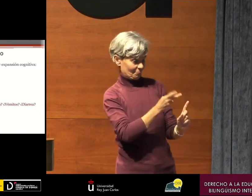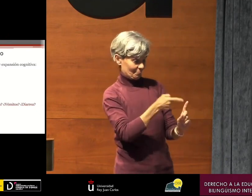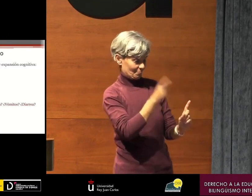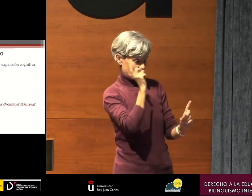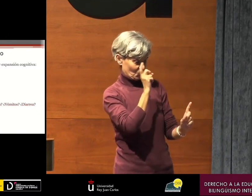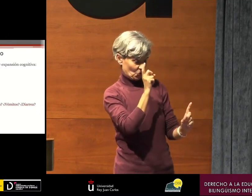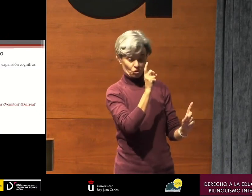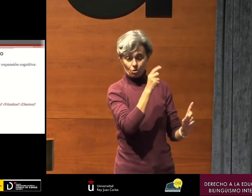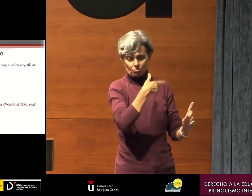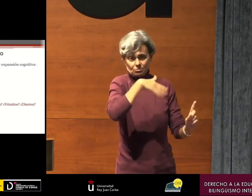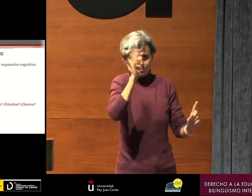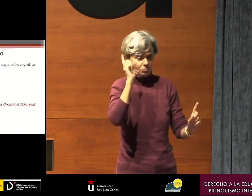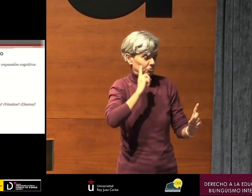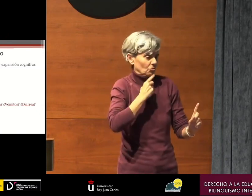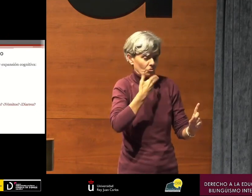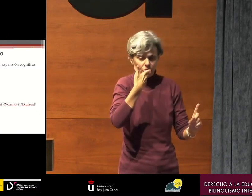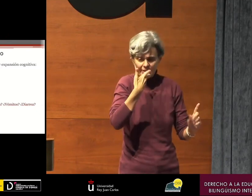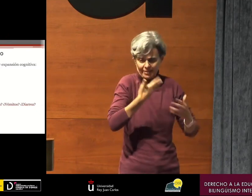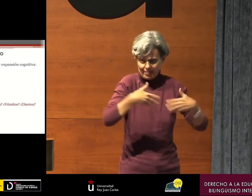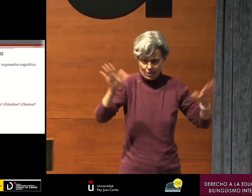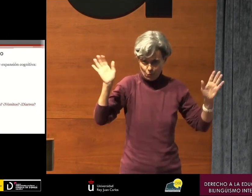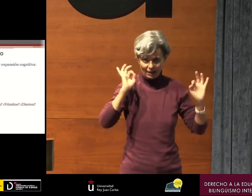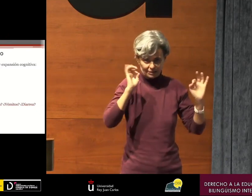me está diciendo